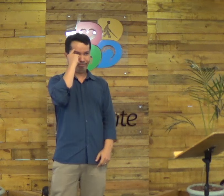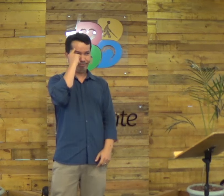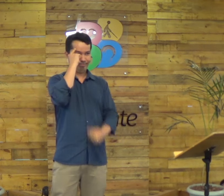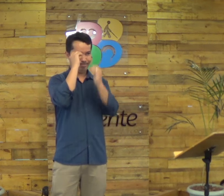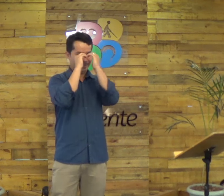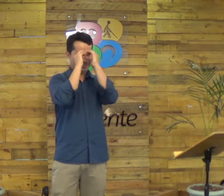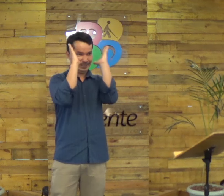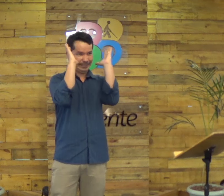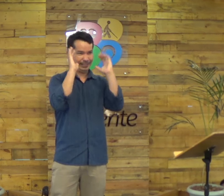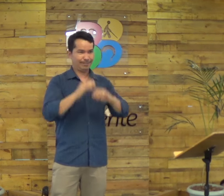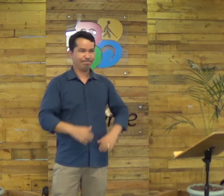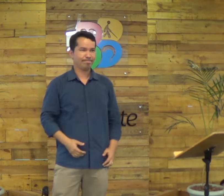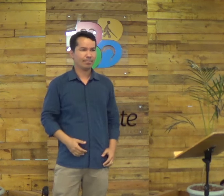mas, eu já pensei em desistir,